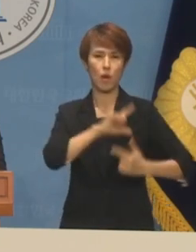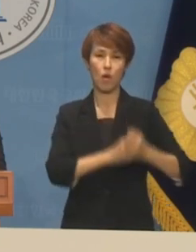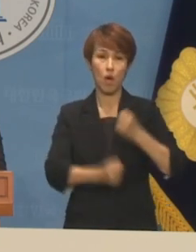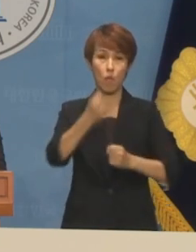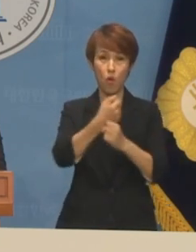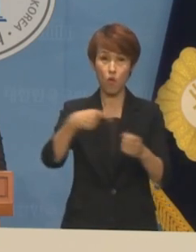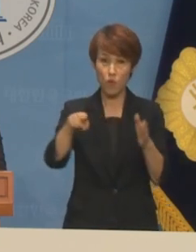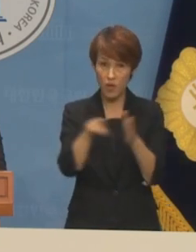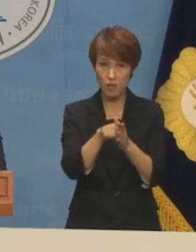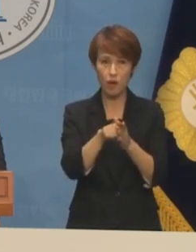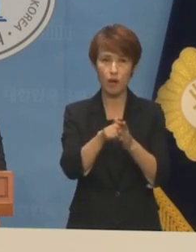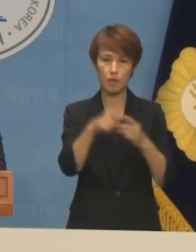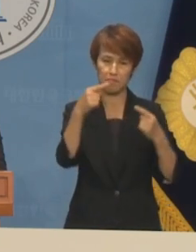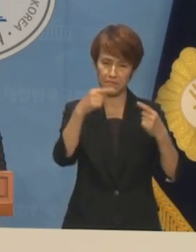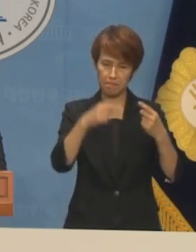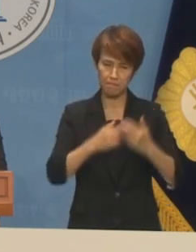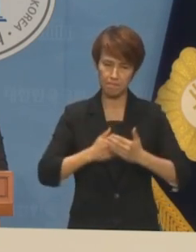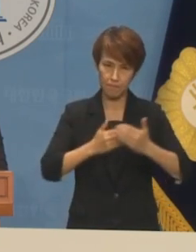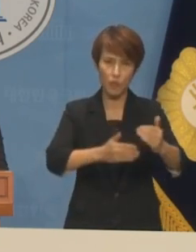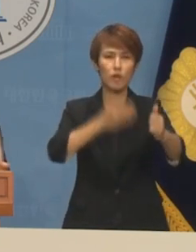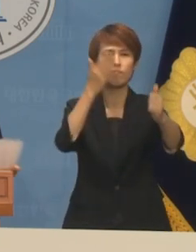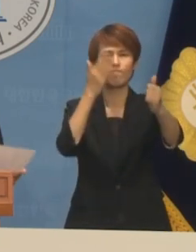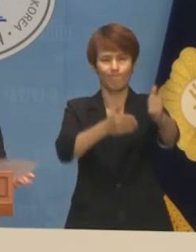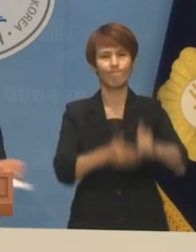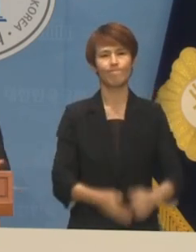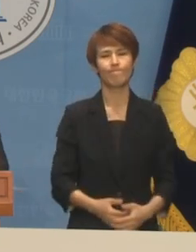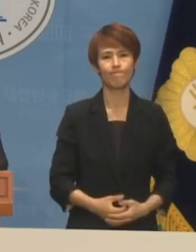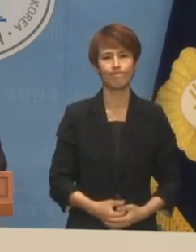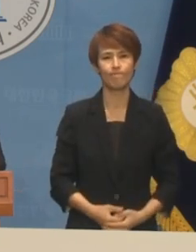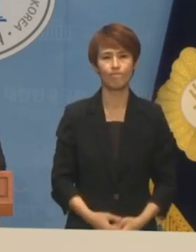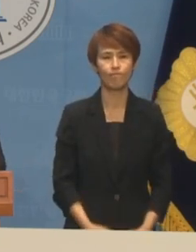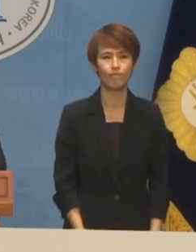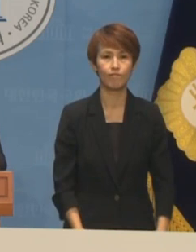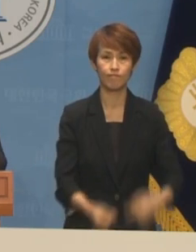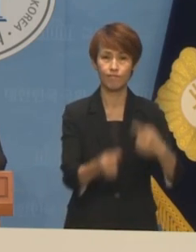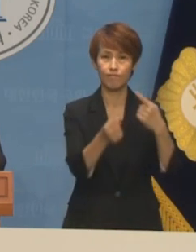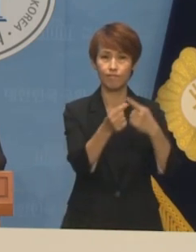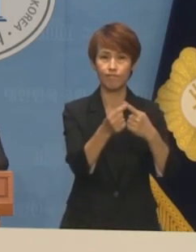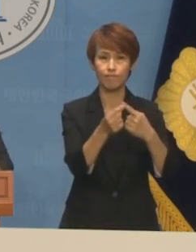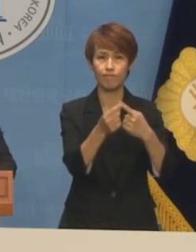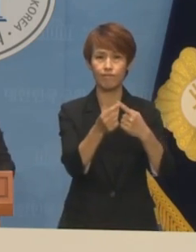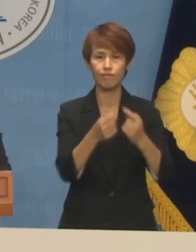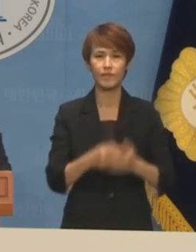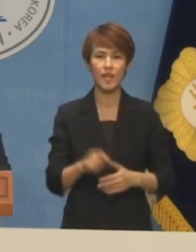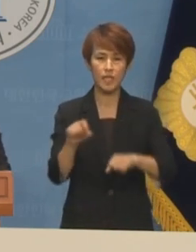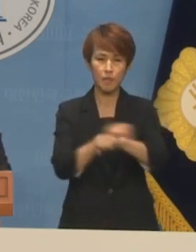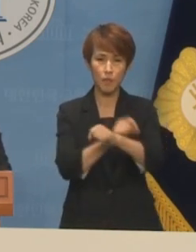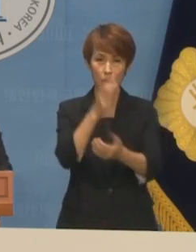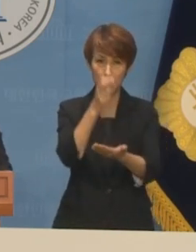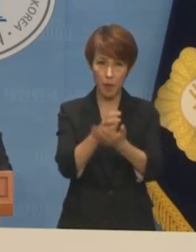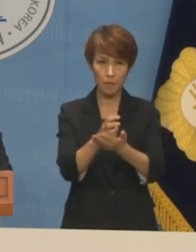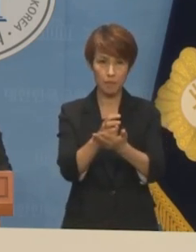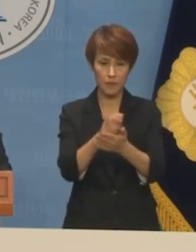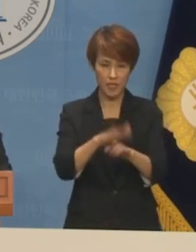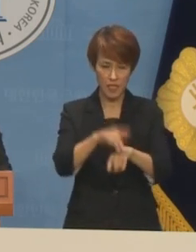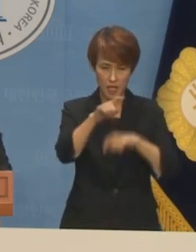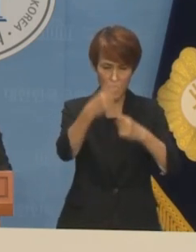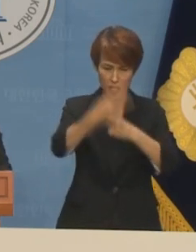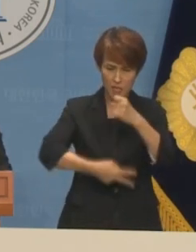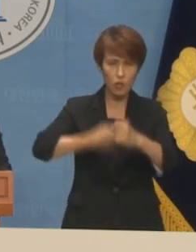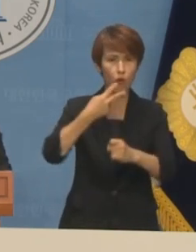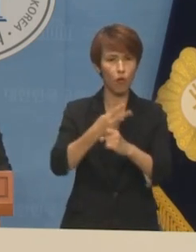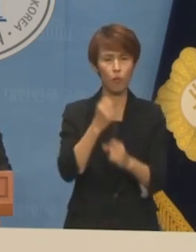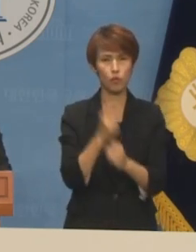같은 일을 추진해 주실 것을 강력히 요구한다. 1. 특별법 시행 2년이